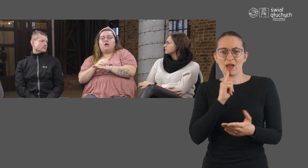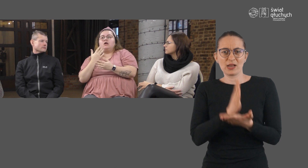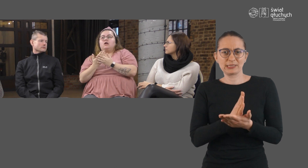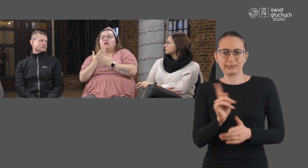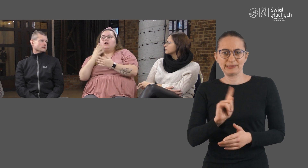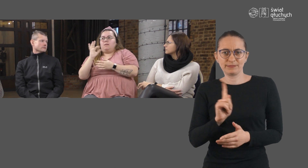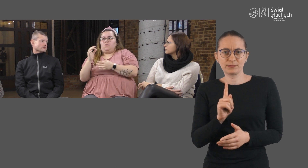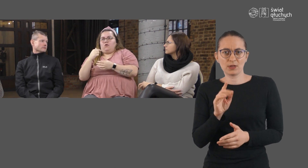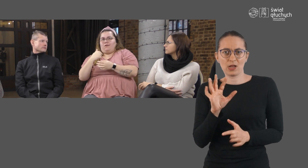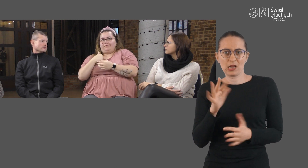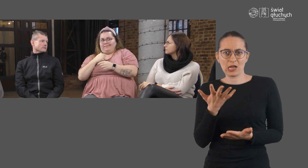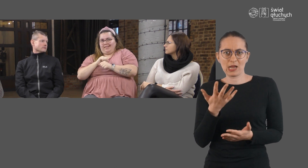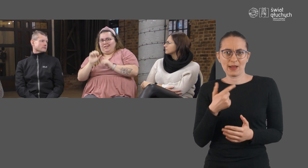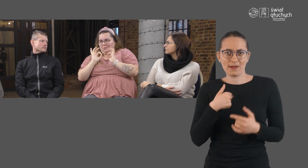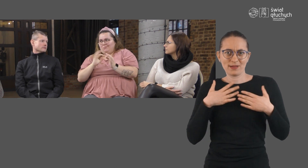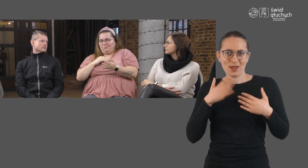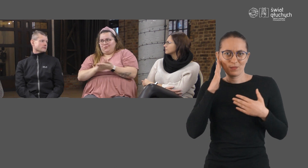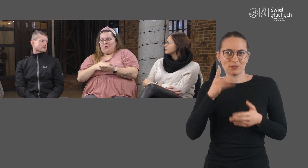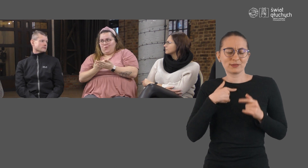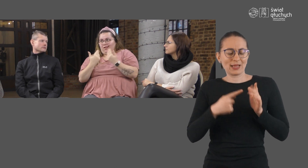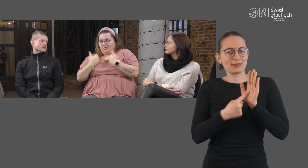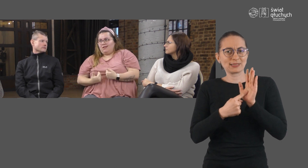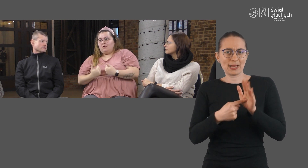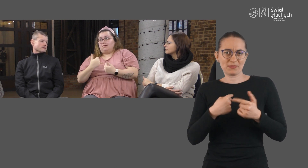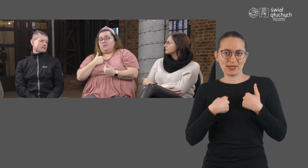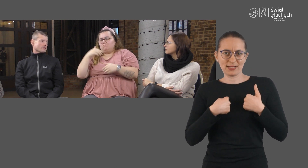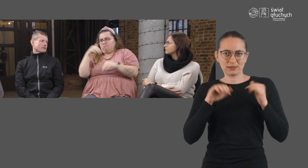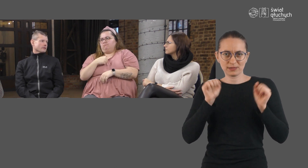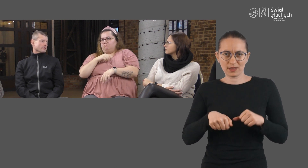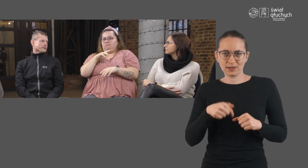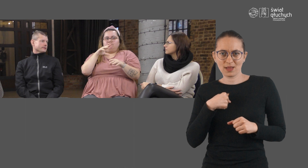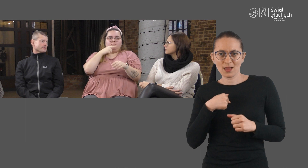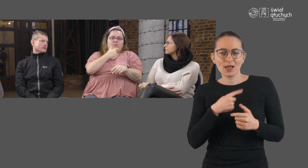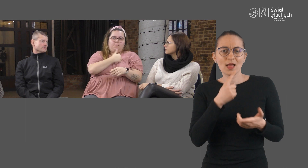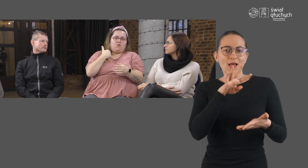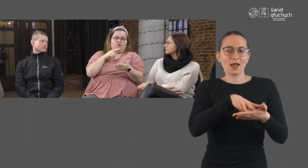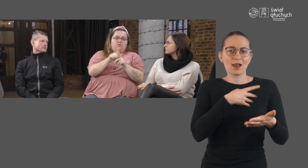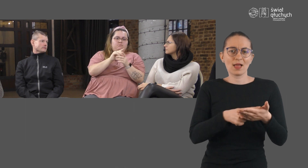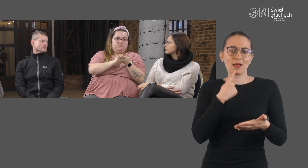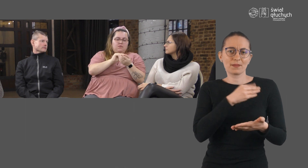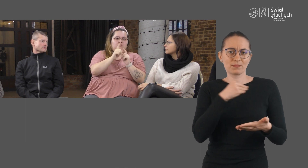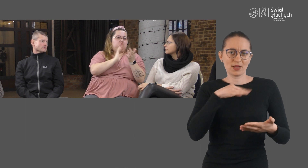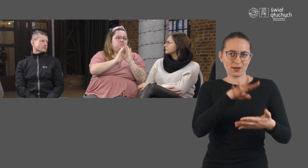jeżeli chodzi o dziecko, od razu edukacja dwujęzyczna. Nie do końca się z tym zgadzam. Ja jestem dobrym przykładem.